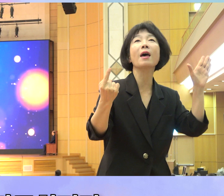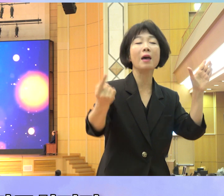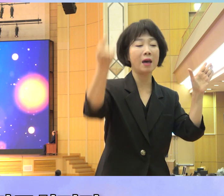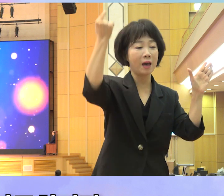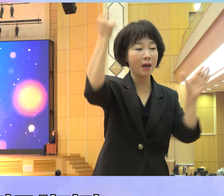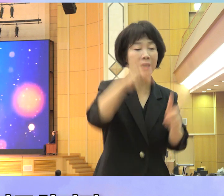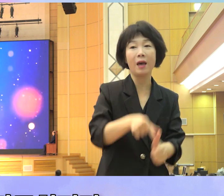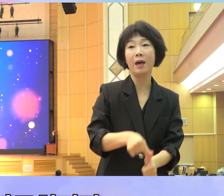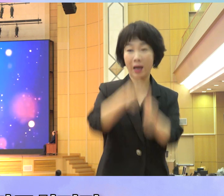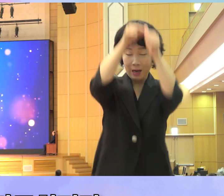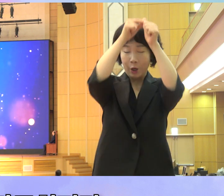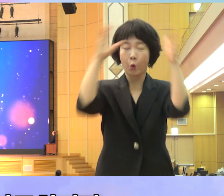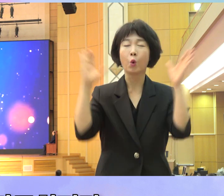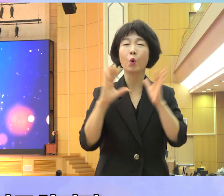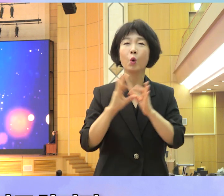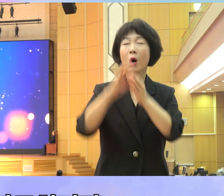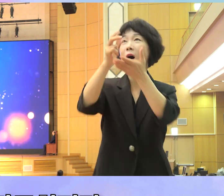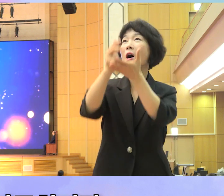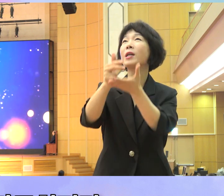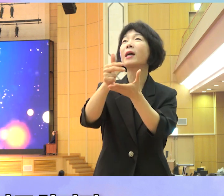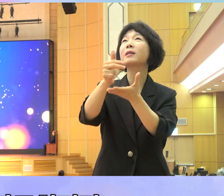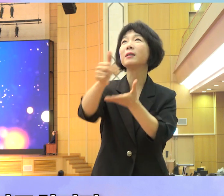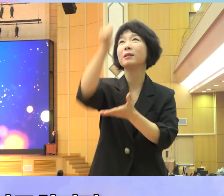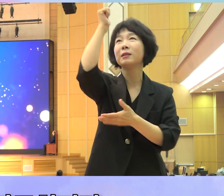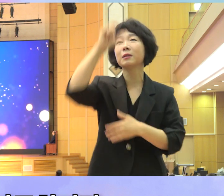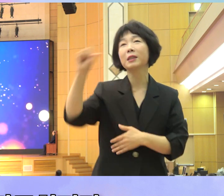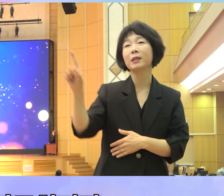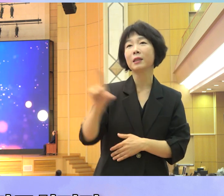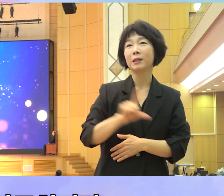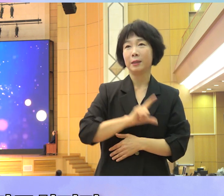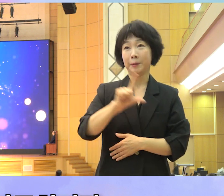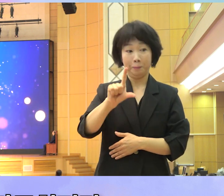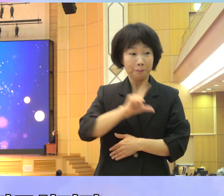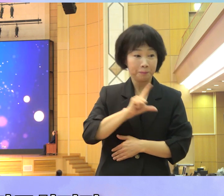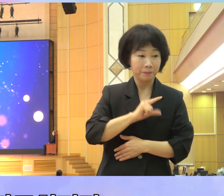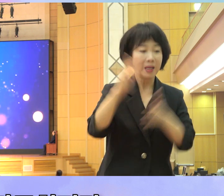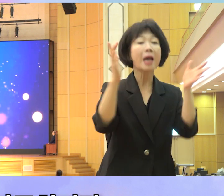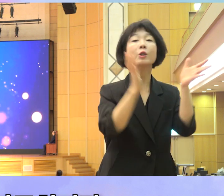이름 높이세. 구원의 그